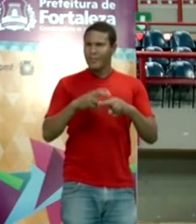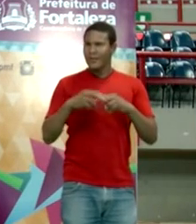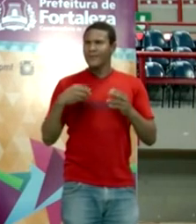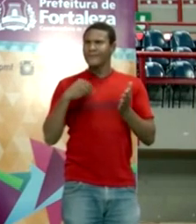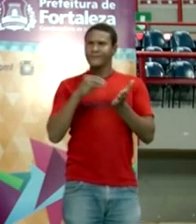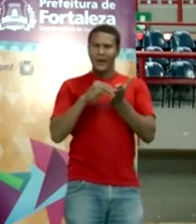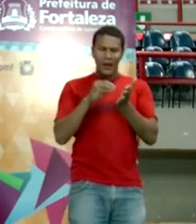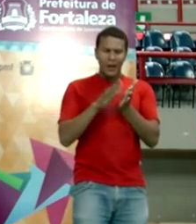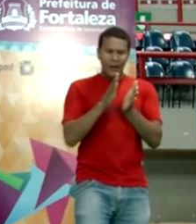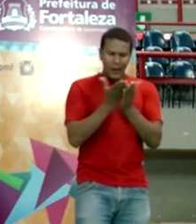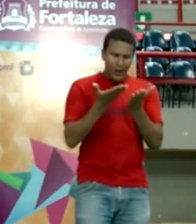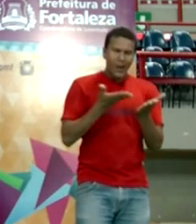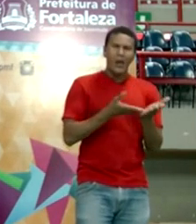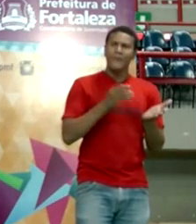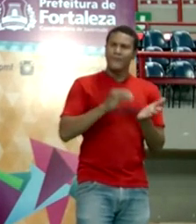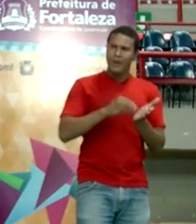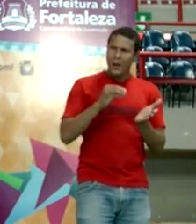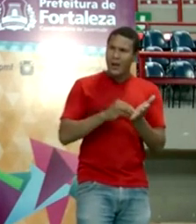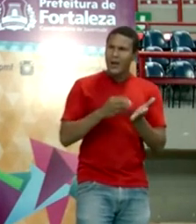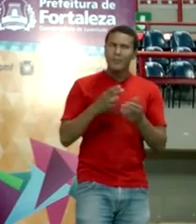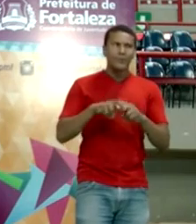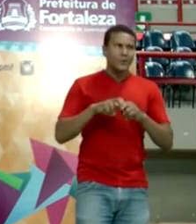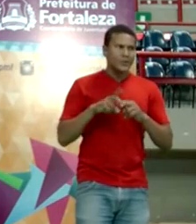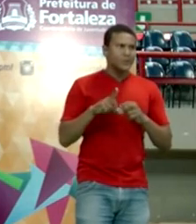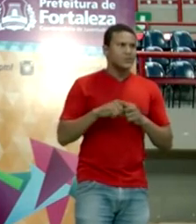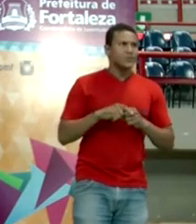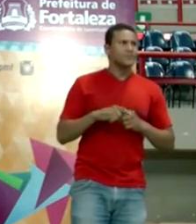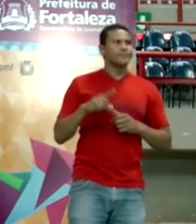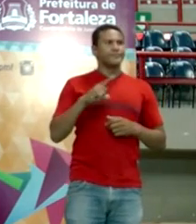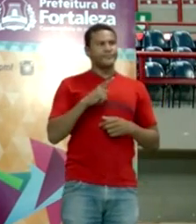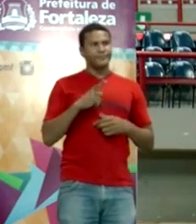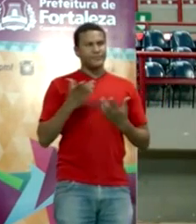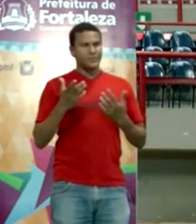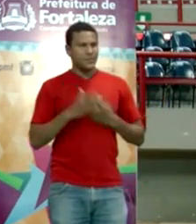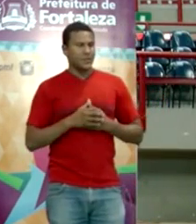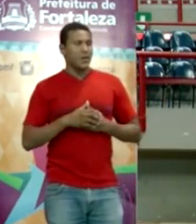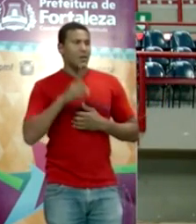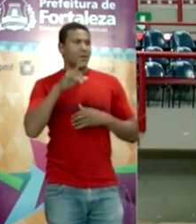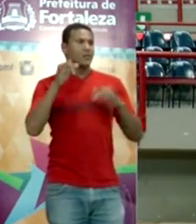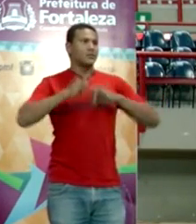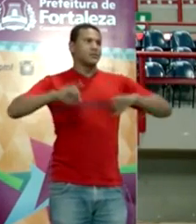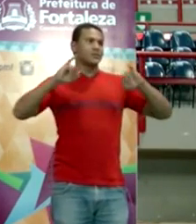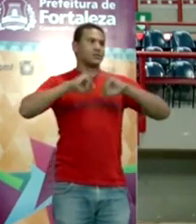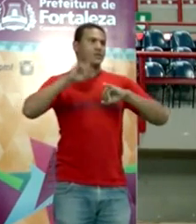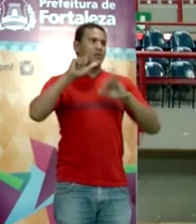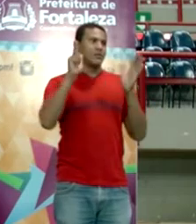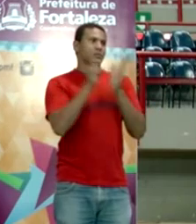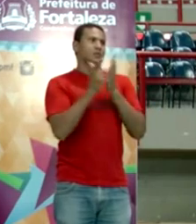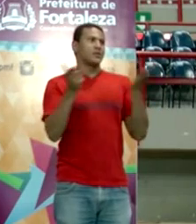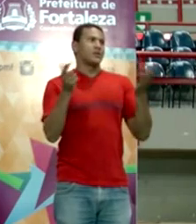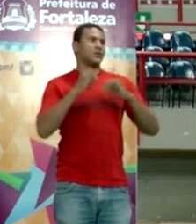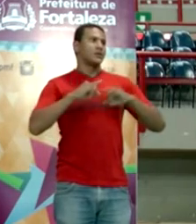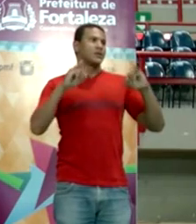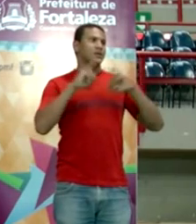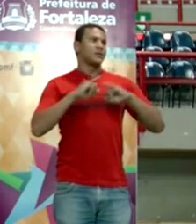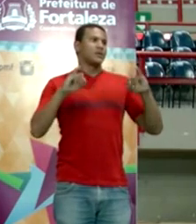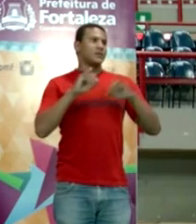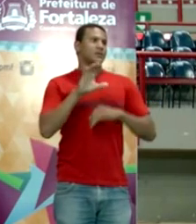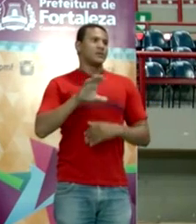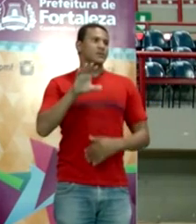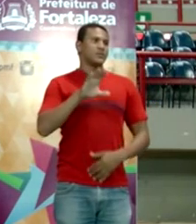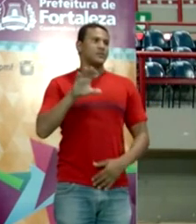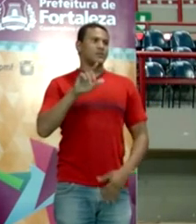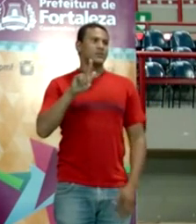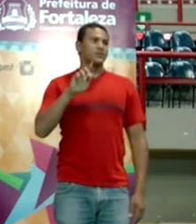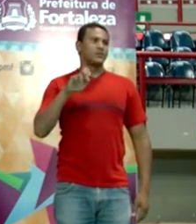álbum. Vamos à questão 2. A notícia é um gênero jornalístico. Olha,